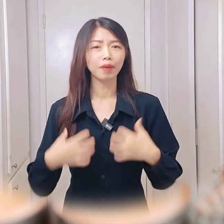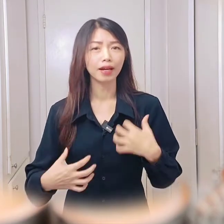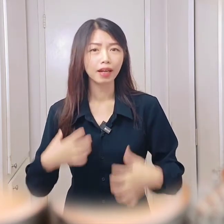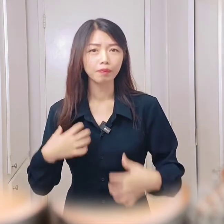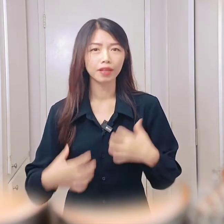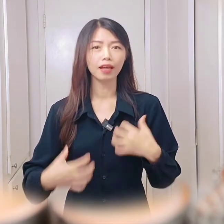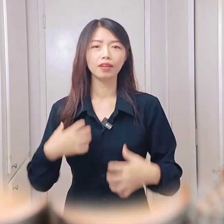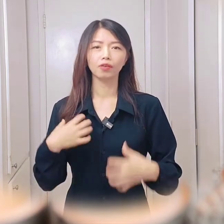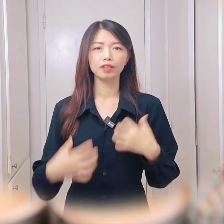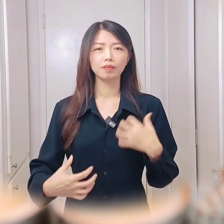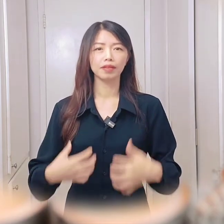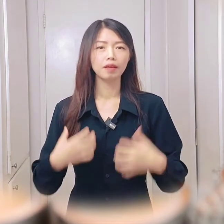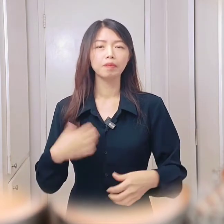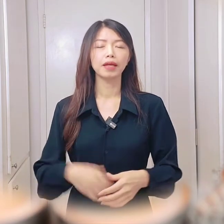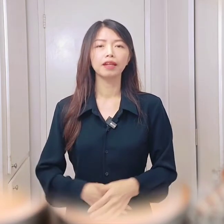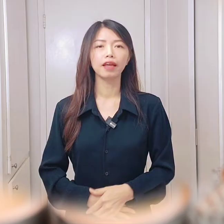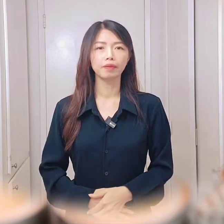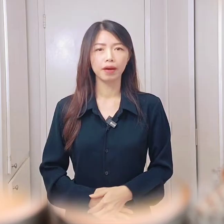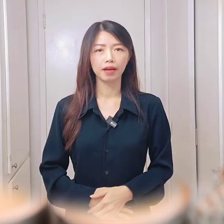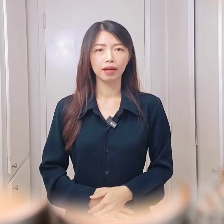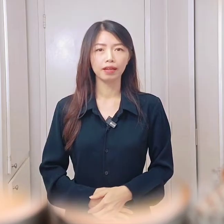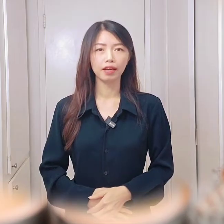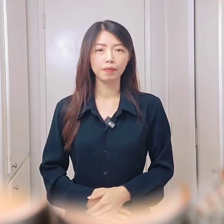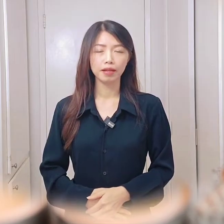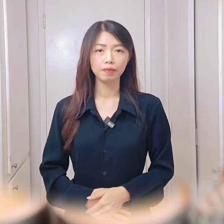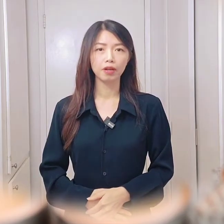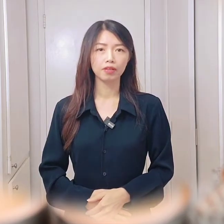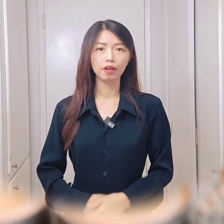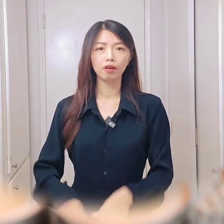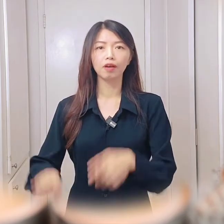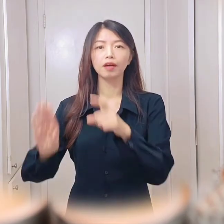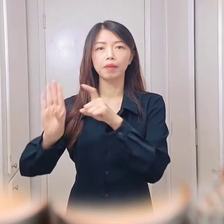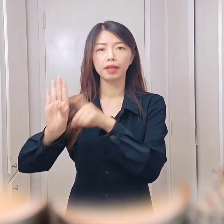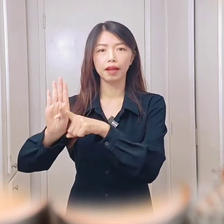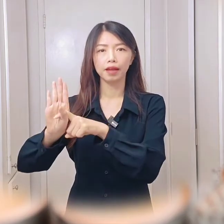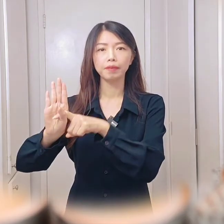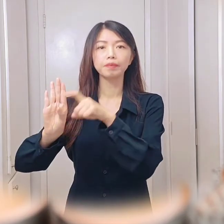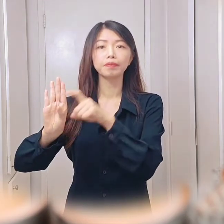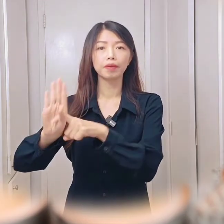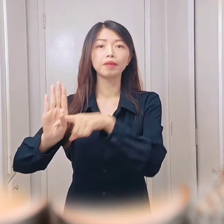즐겁다 반갑다 이런 뜻입니다. 베들레헴아 아까 말씀드렸죠?